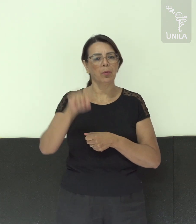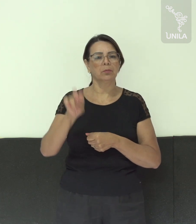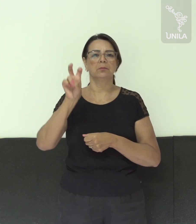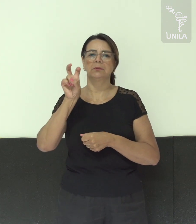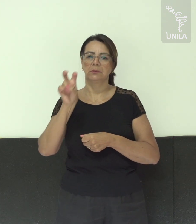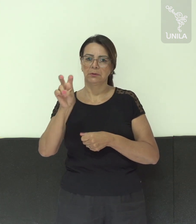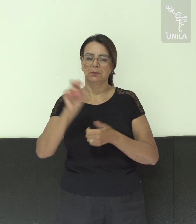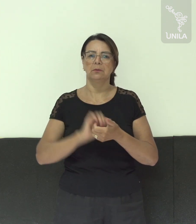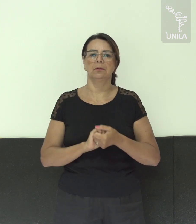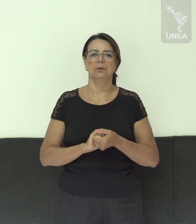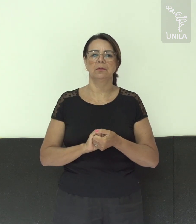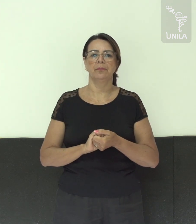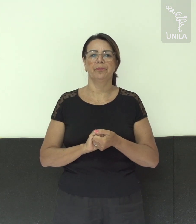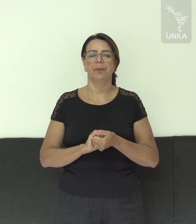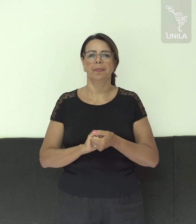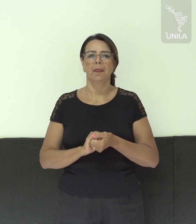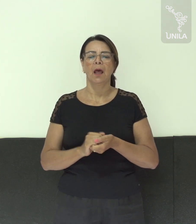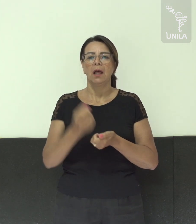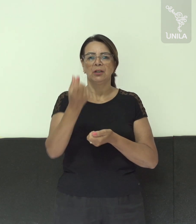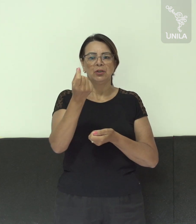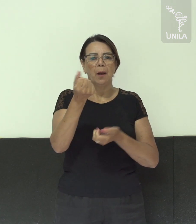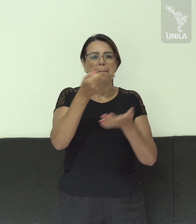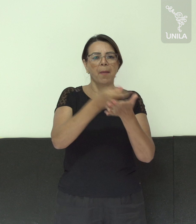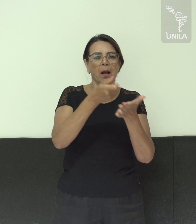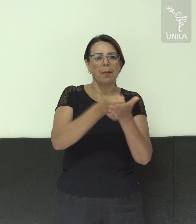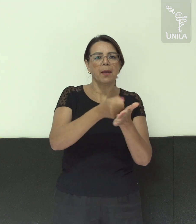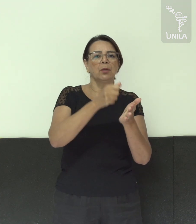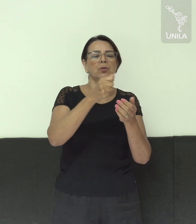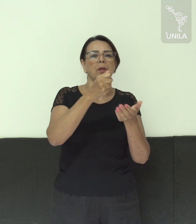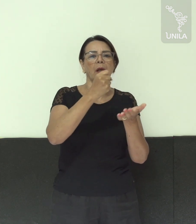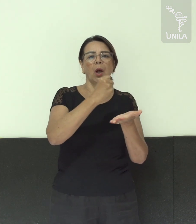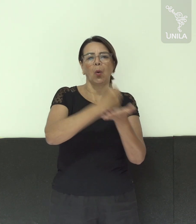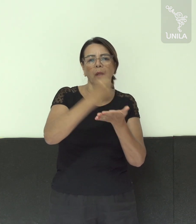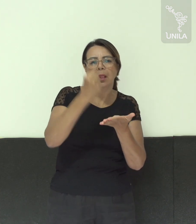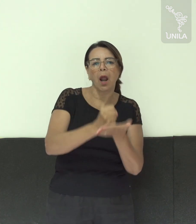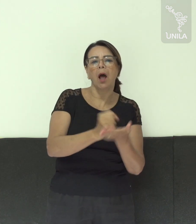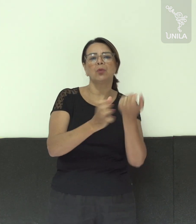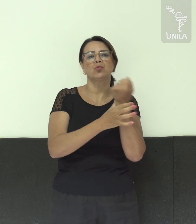6.6.1.1.5. Indenizações decorrentes de contratos de seguros.